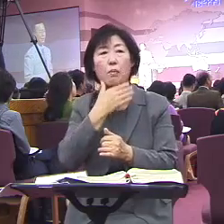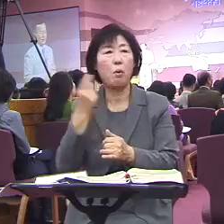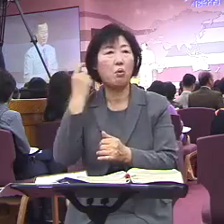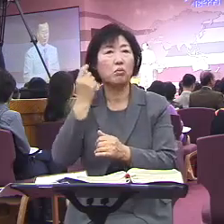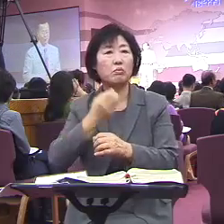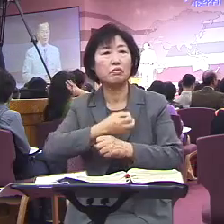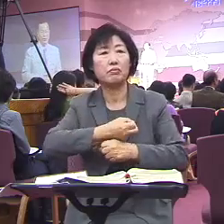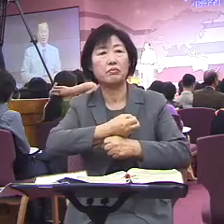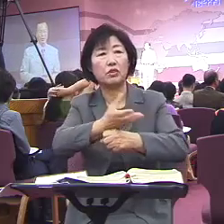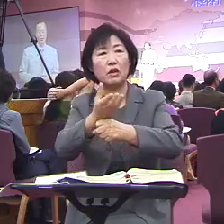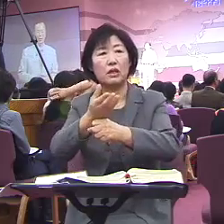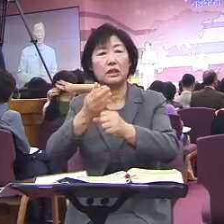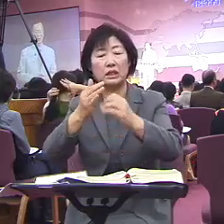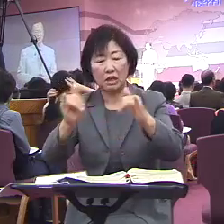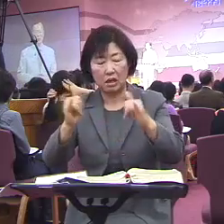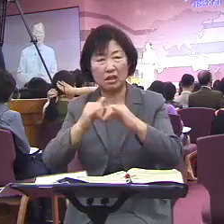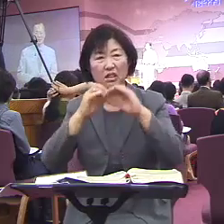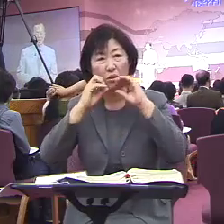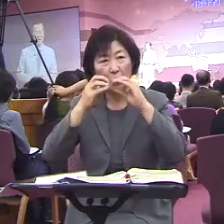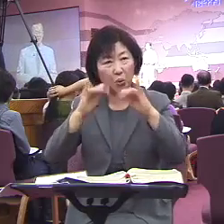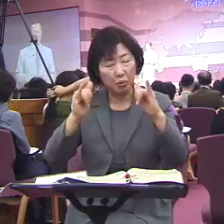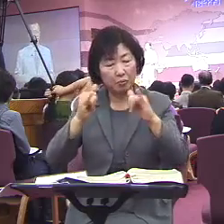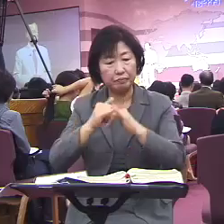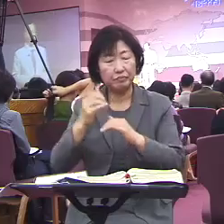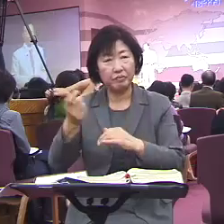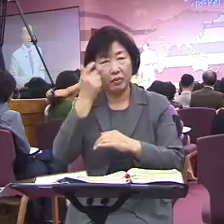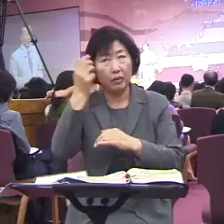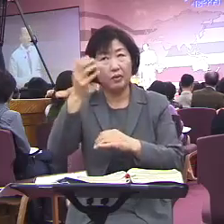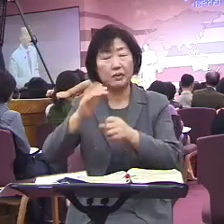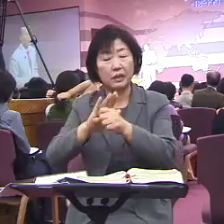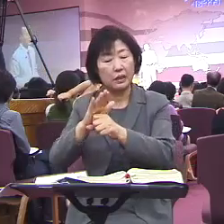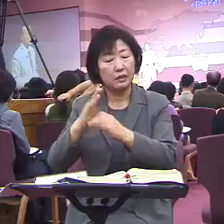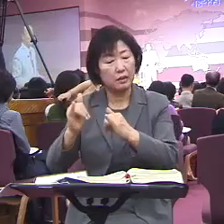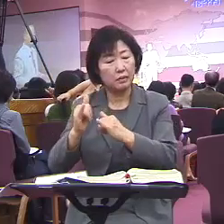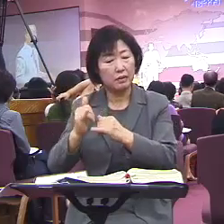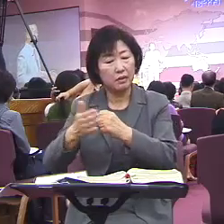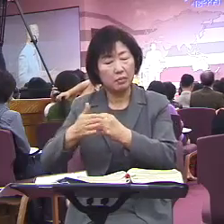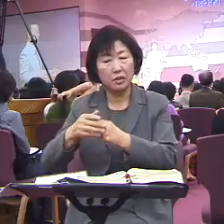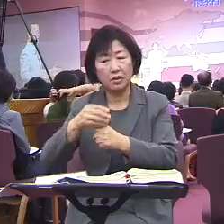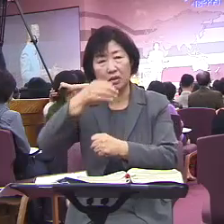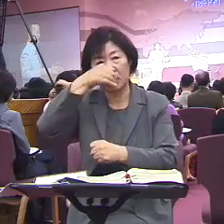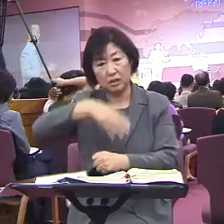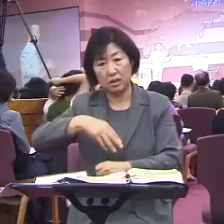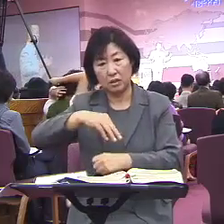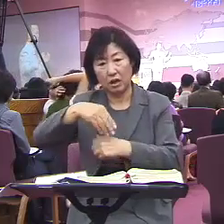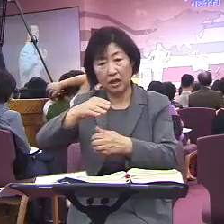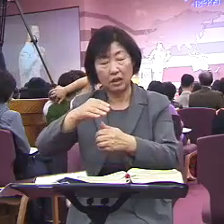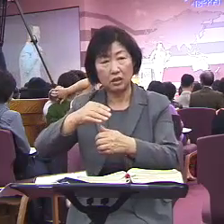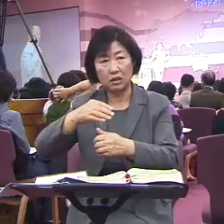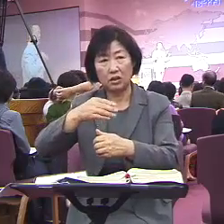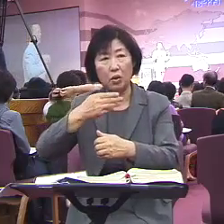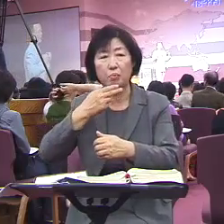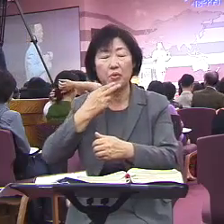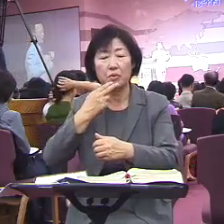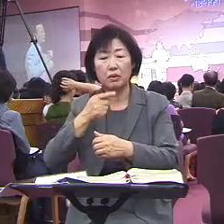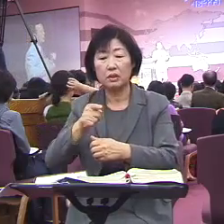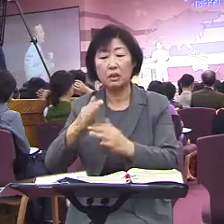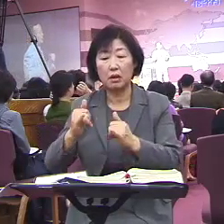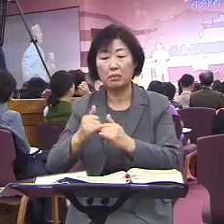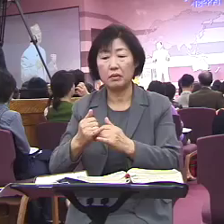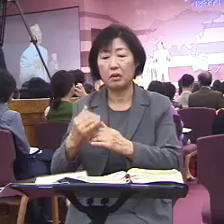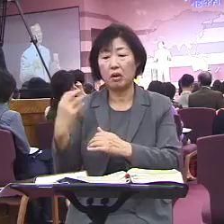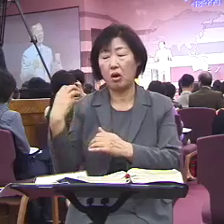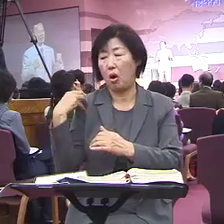복음 전파자이고 또한 그 영혼을 사랑하는 자였기 때문에 그냥 갈 수가 없어서 그를 어깨에다 메고,